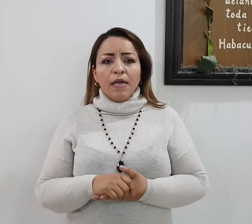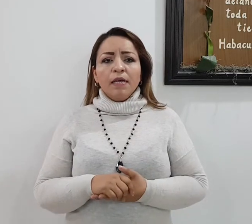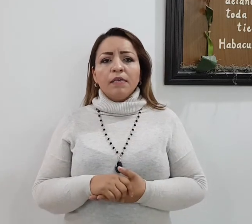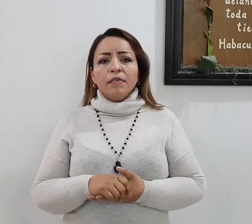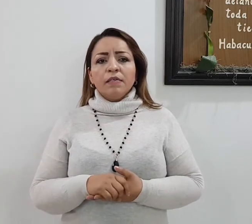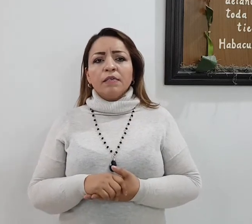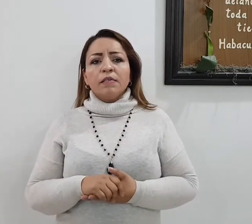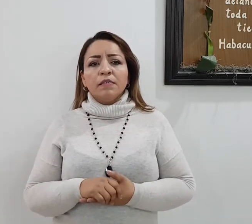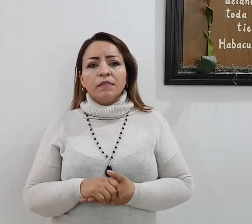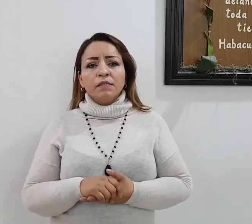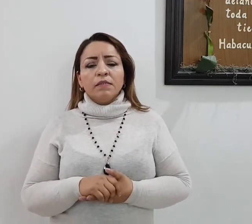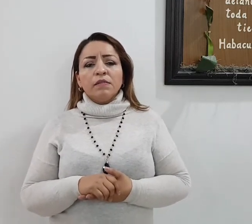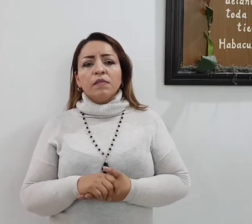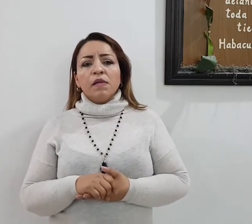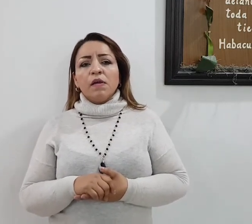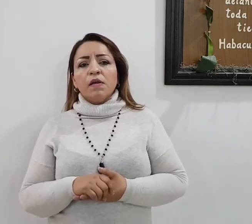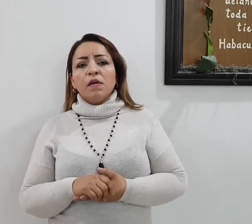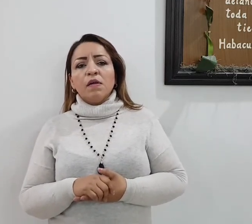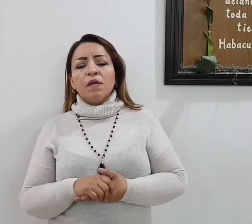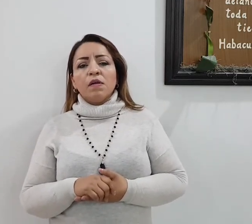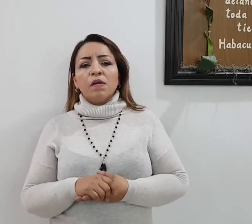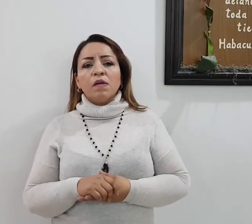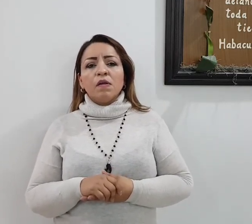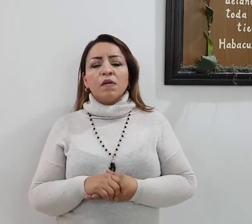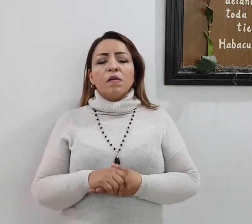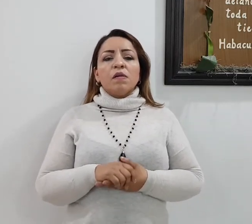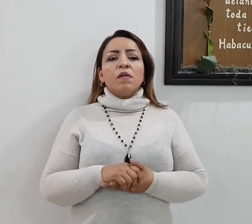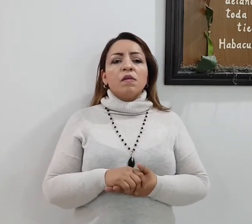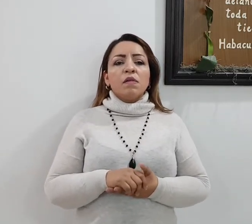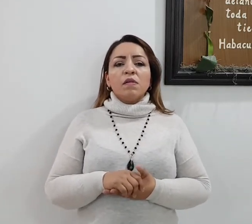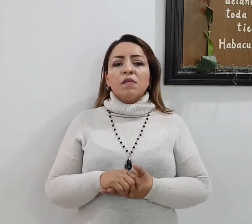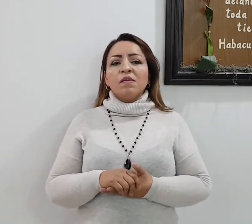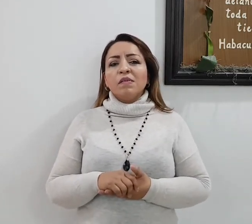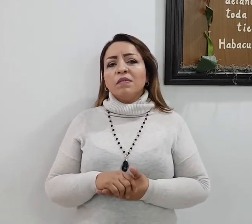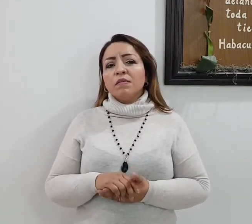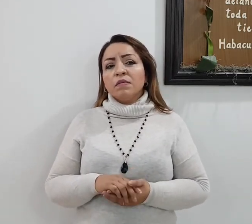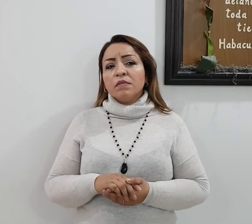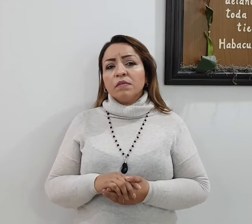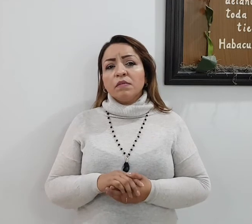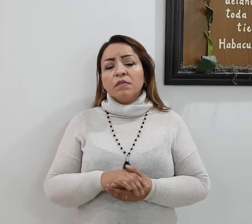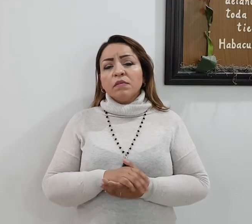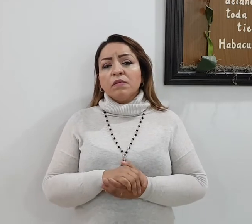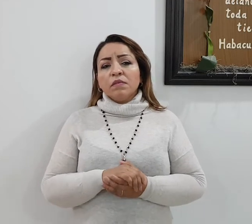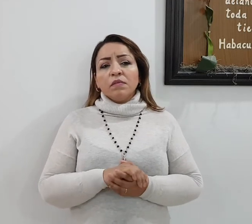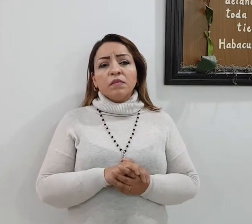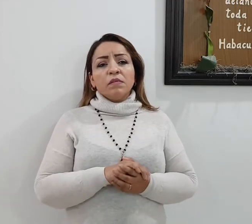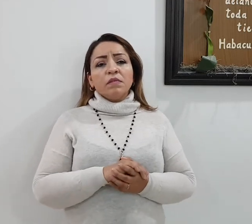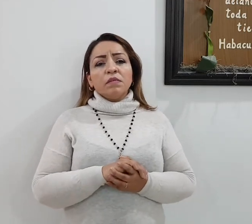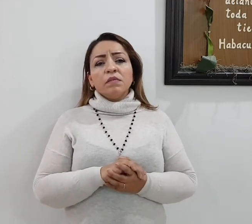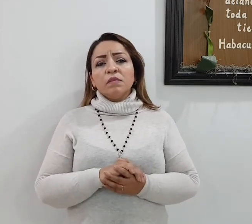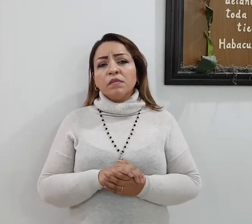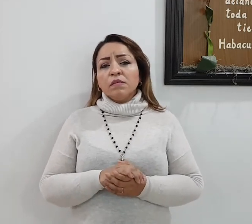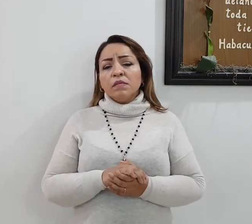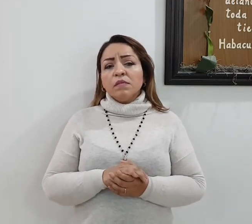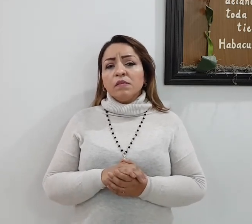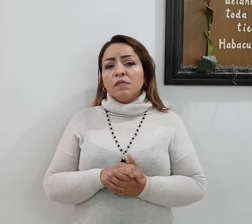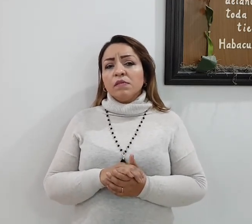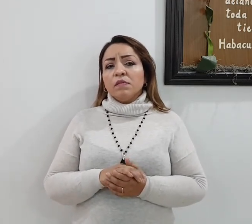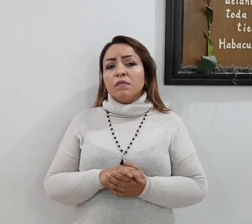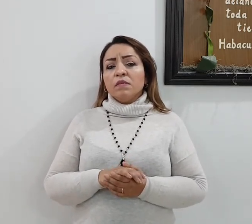inicie con la inicial de tu nombre, en mayo lee un libro con una palabra en el título, con una sola palabra